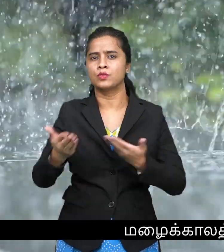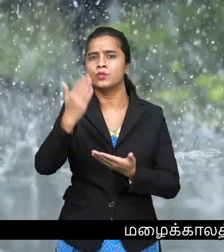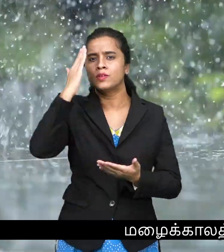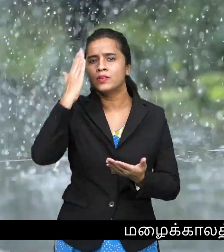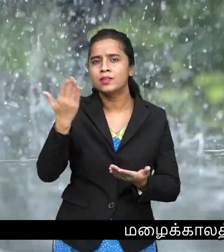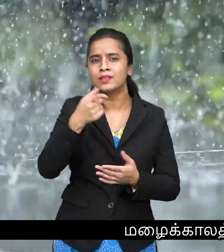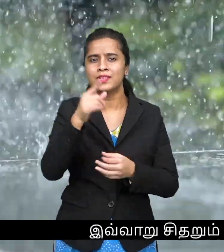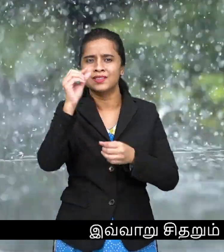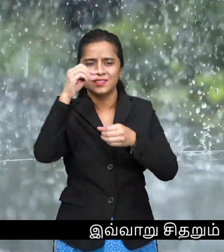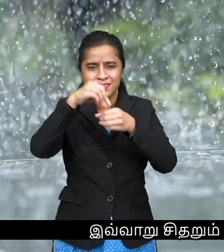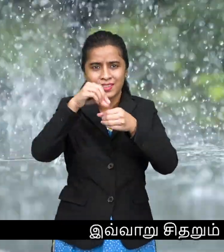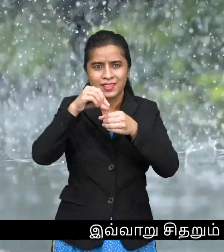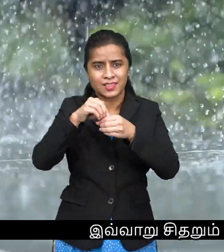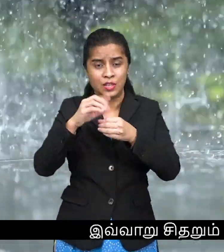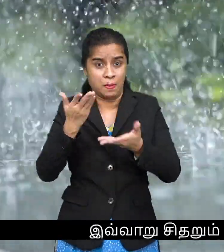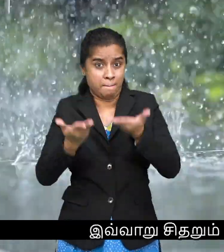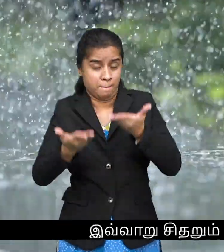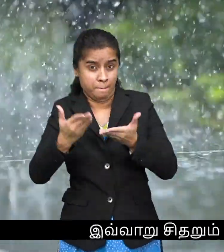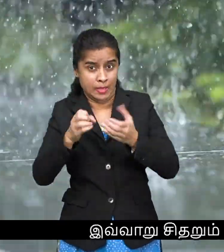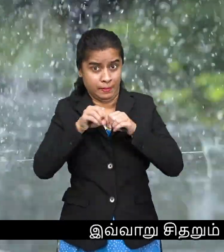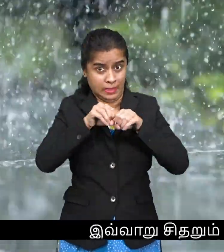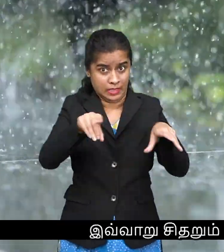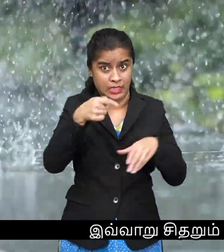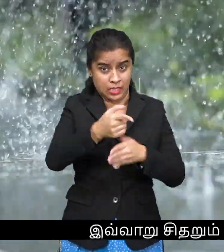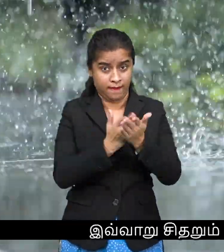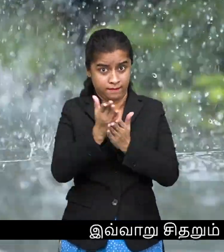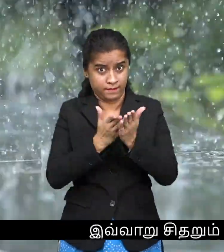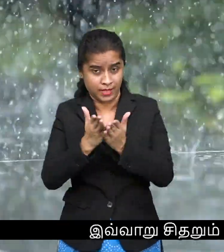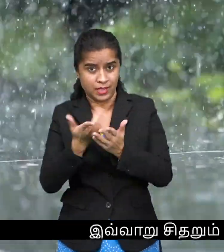மழைக்காலத்தில் இந்த விதைகள் எவ்வாறு சிதறும் என்று நினைக்கிறீர்களா?